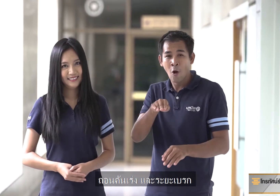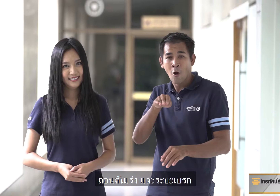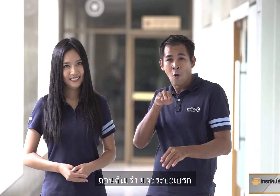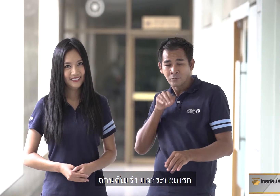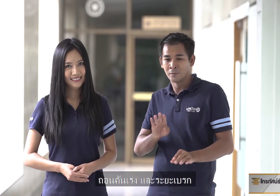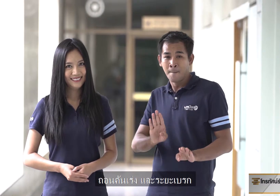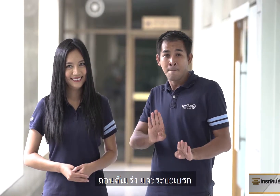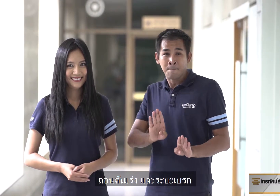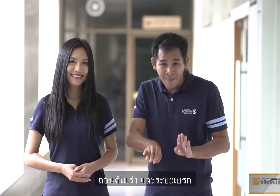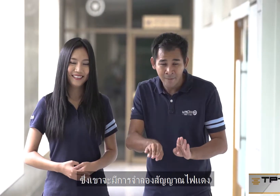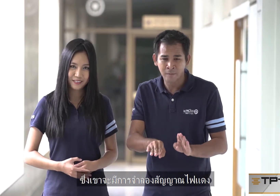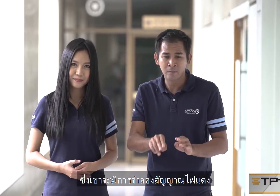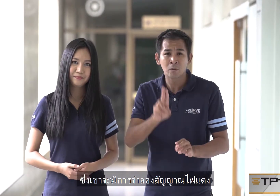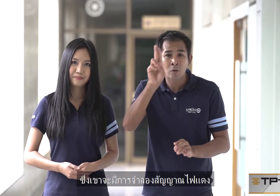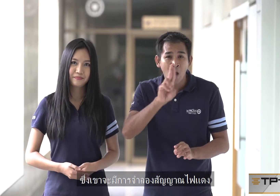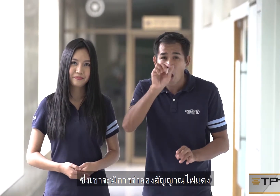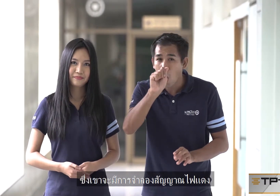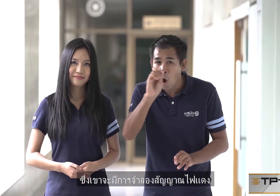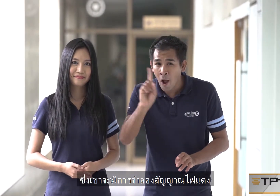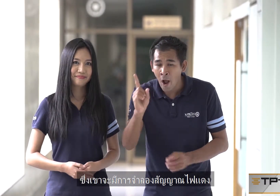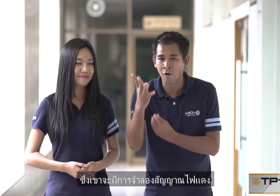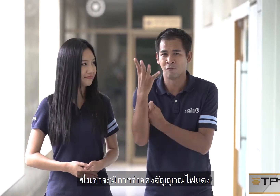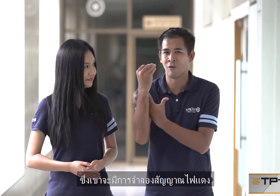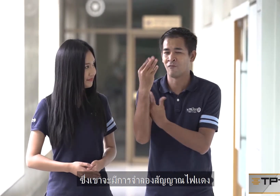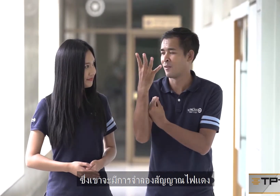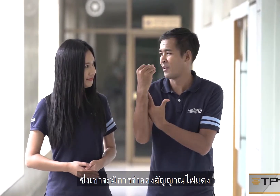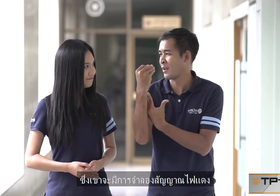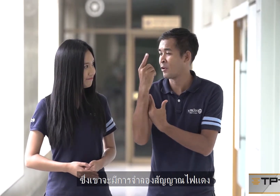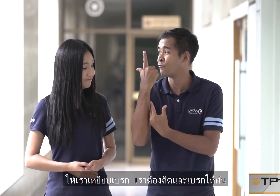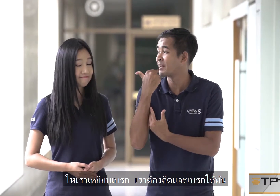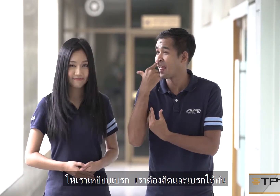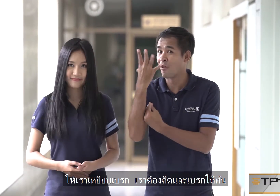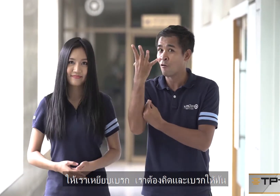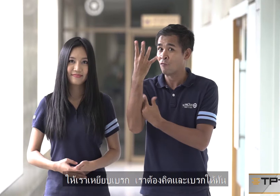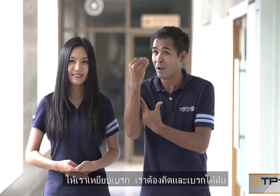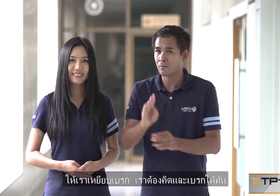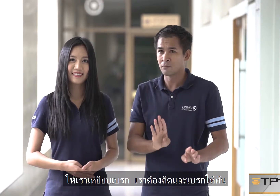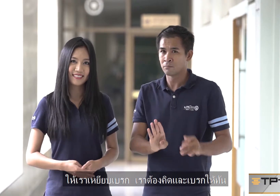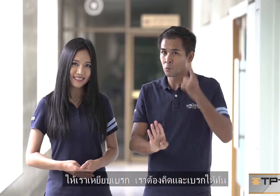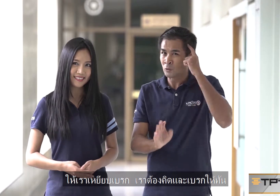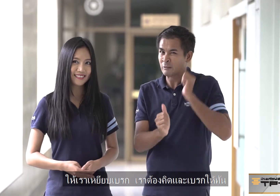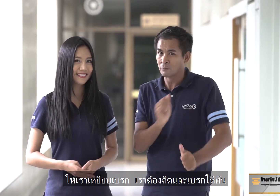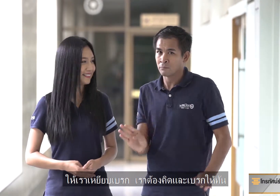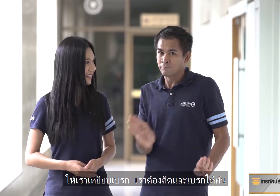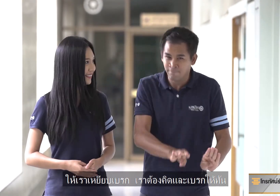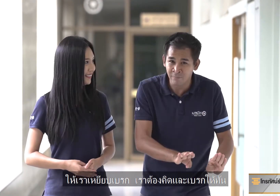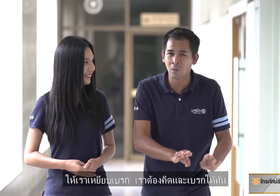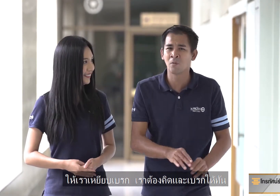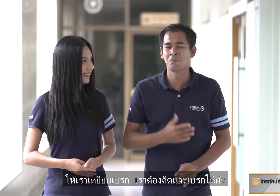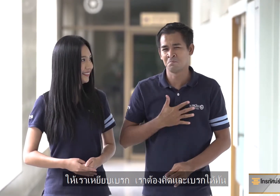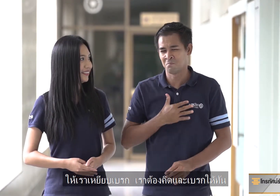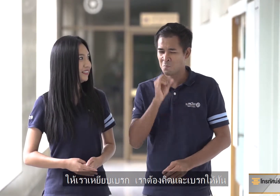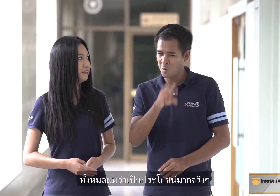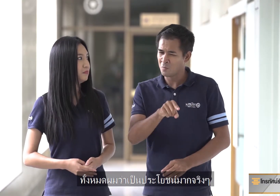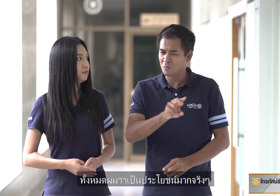กซึ่งเขาจะมีการจำลองสัญญาณไฟแดงให้เราเหยียบเบรกเราต้องคิดและเบรก